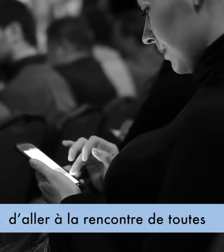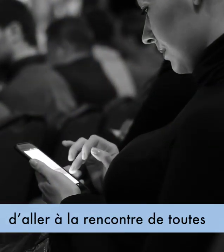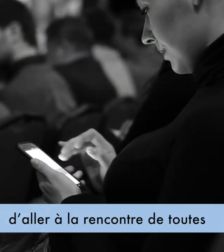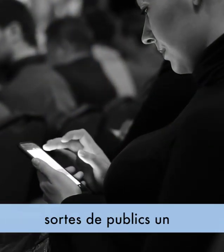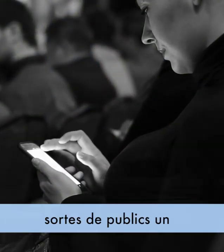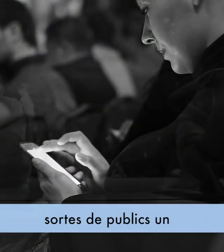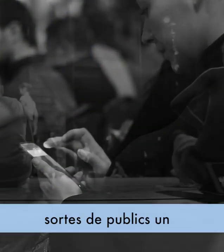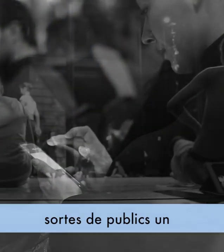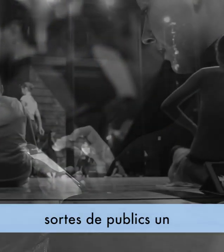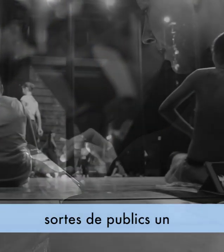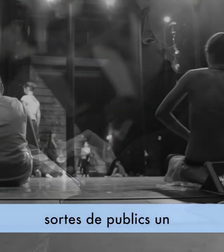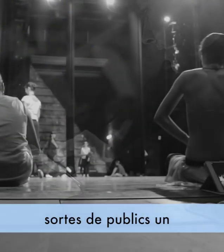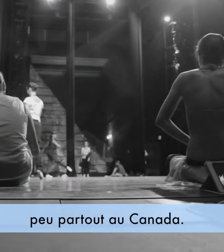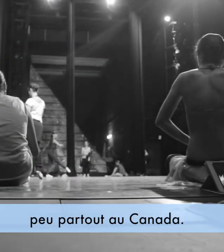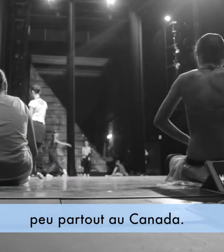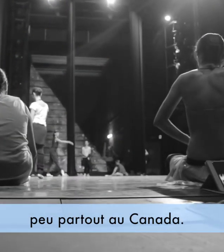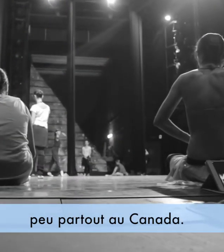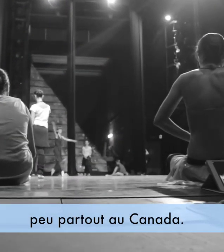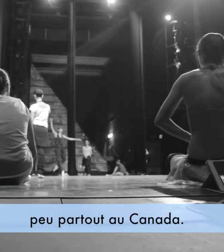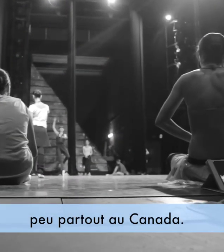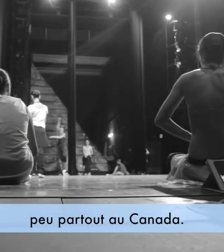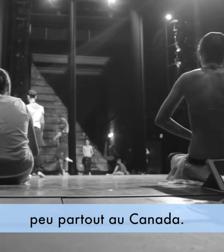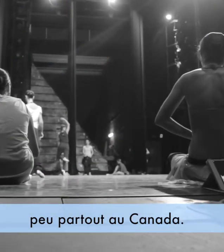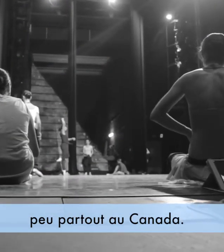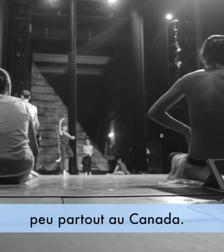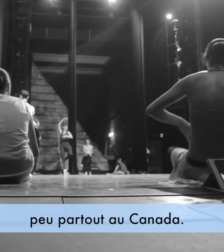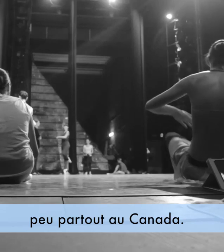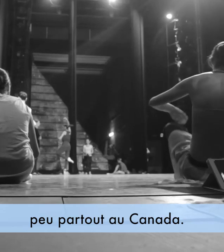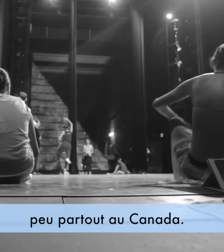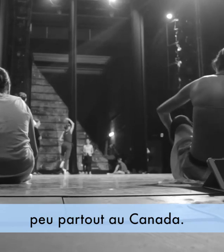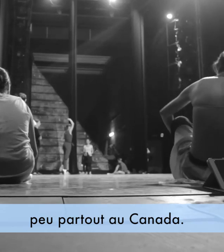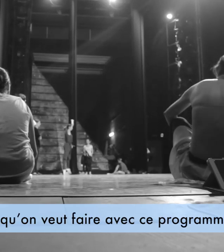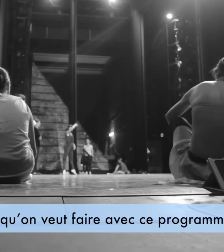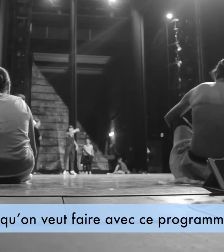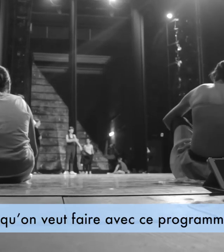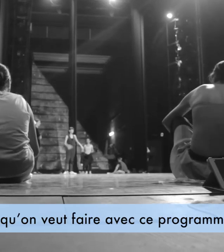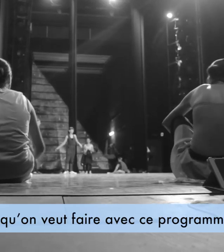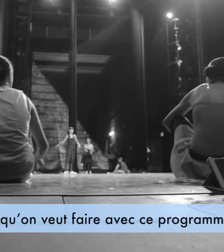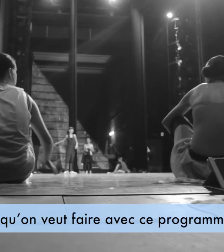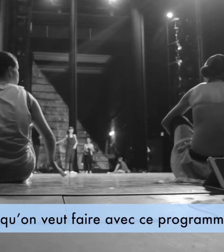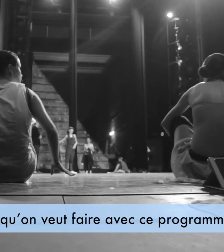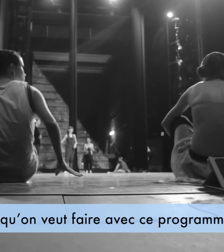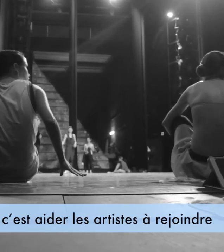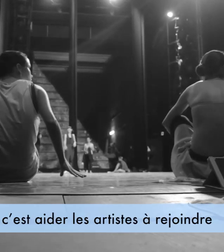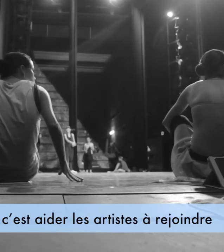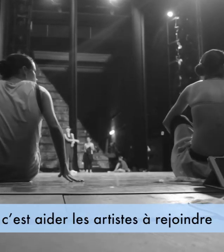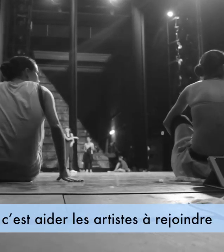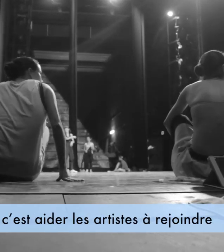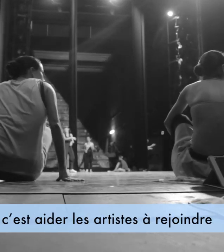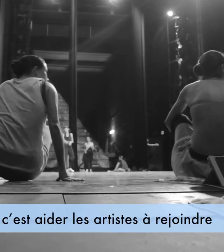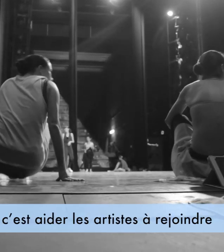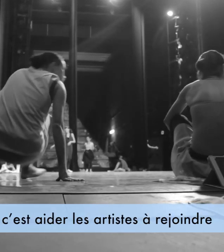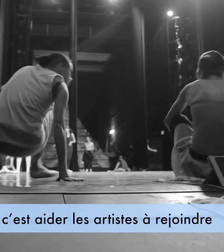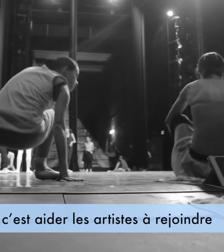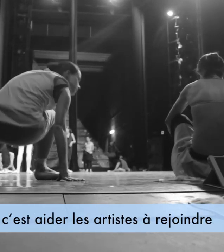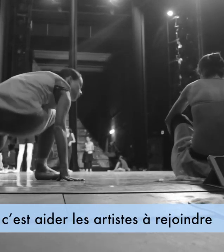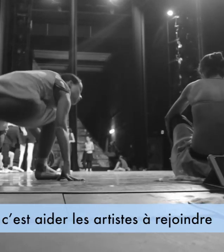de toutes sortes de publics un peu partout au Canada. Ce qu'on veut faire avec ce programme là, c'est aider les